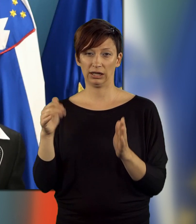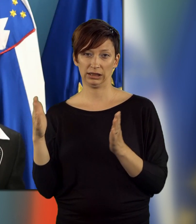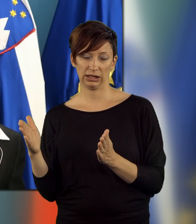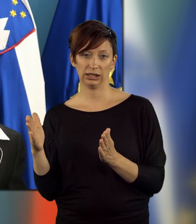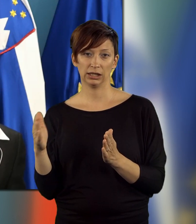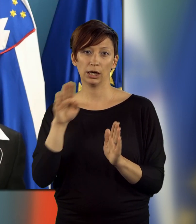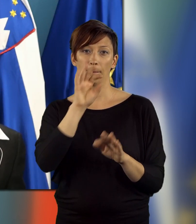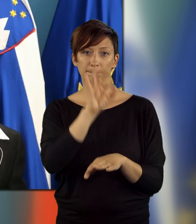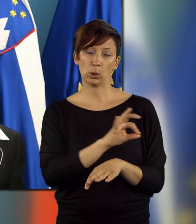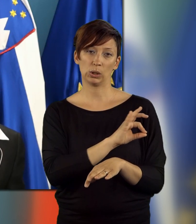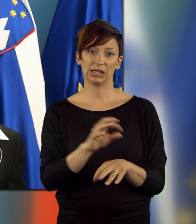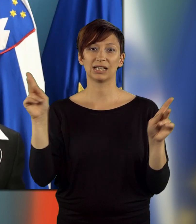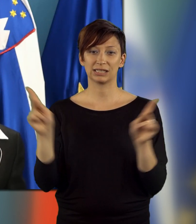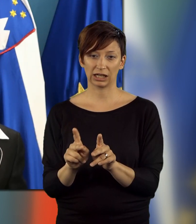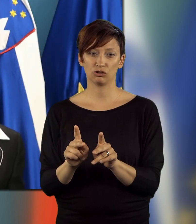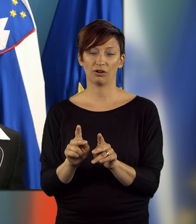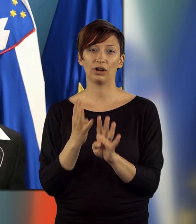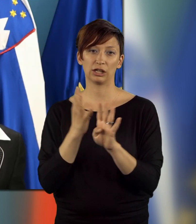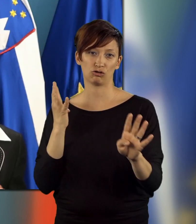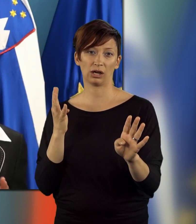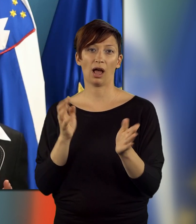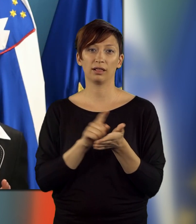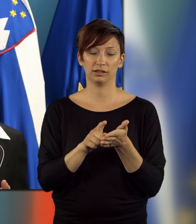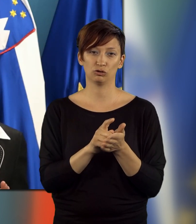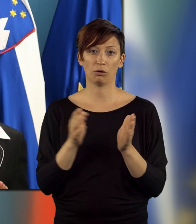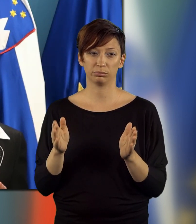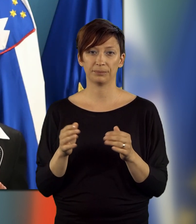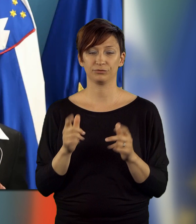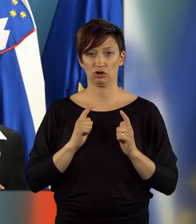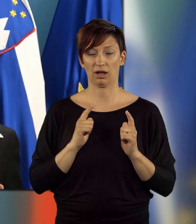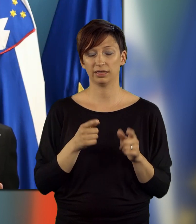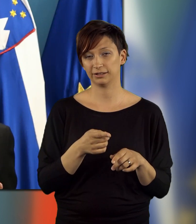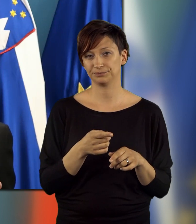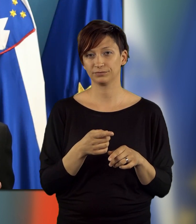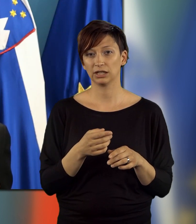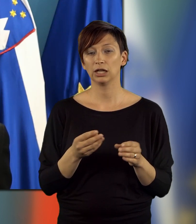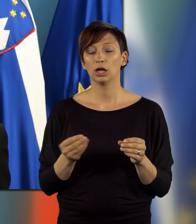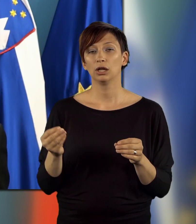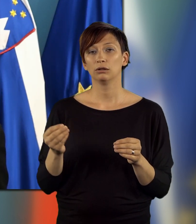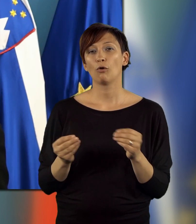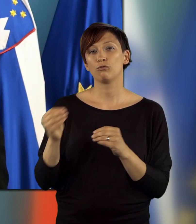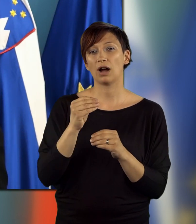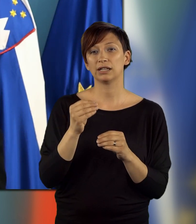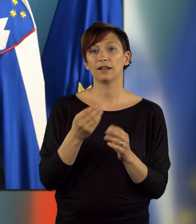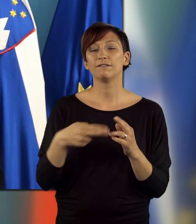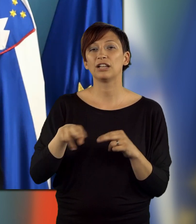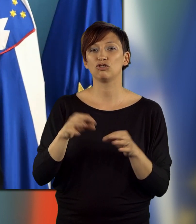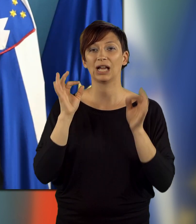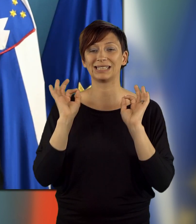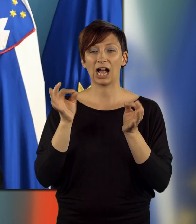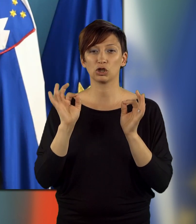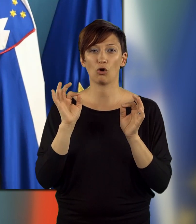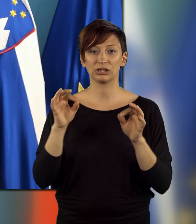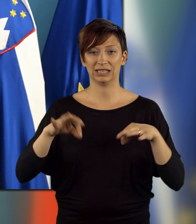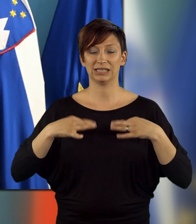enoletni projekt skrajševanja čakalnih dob in uvajanje večje